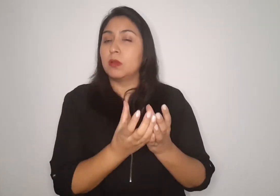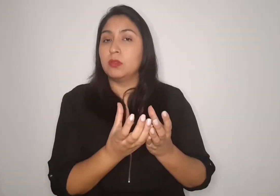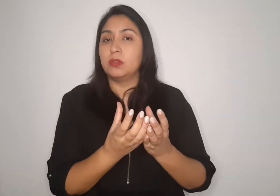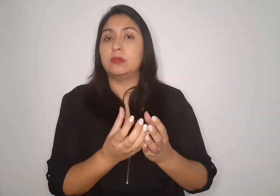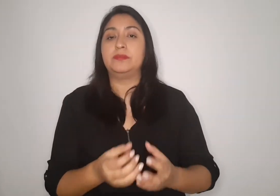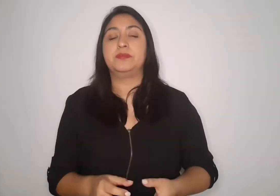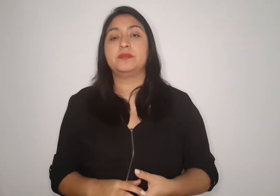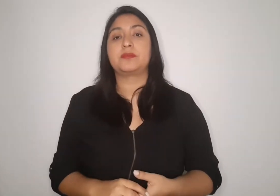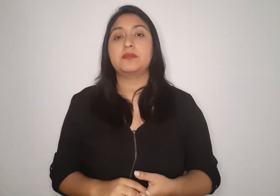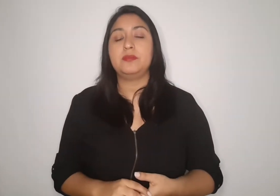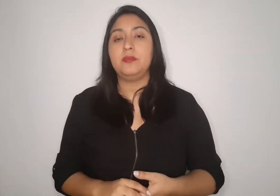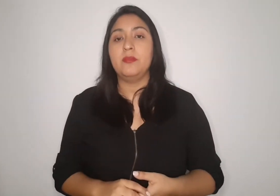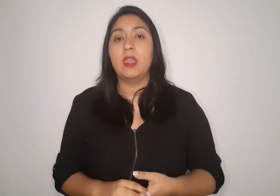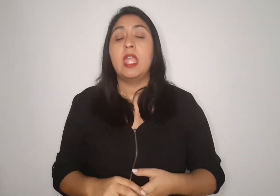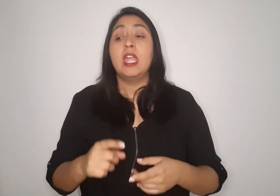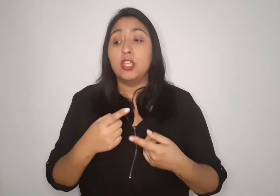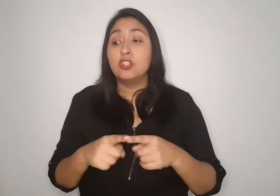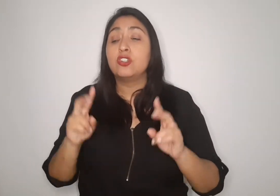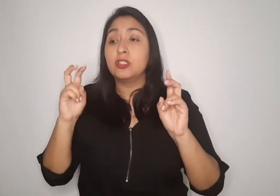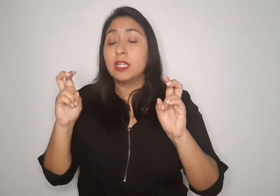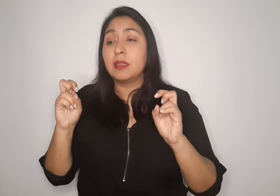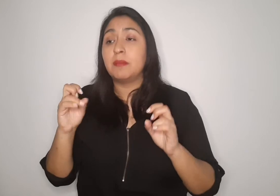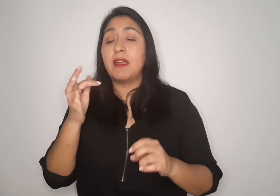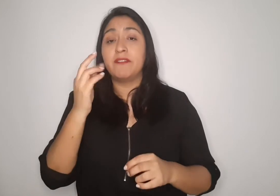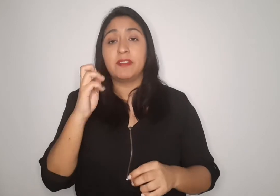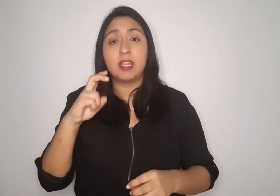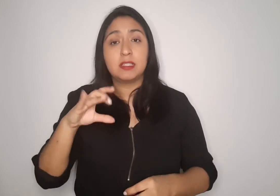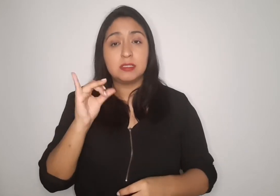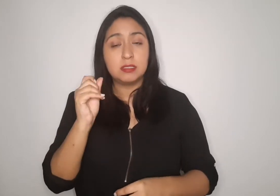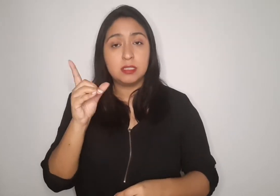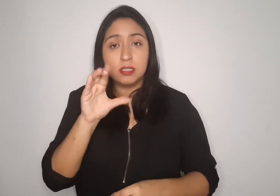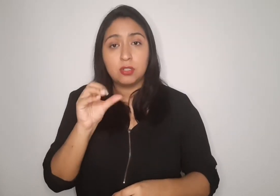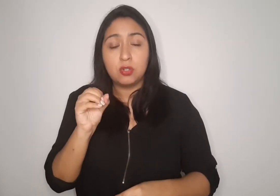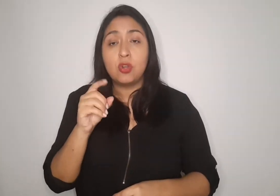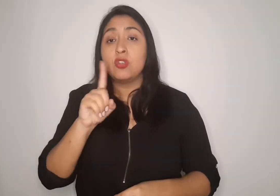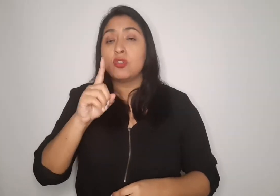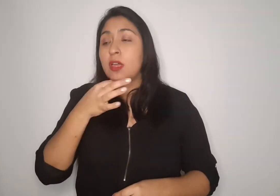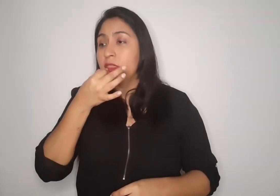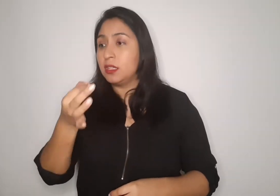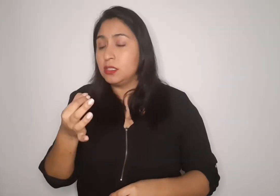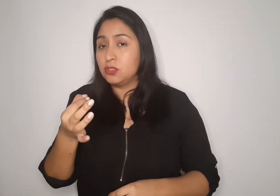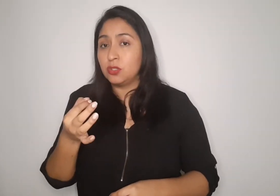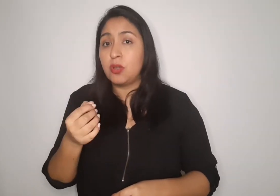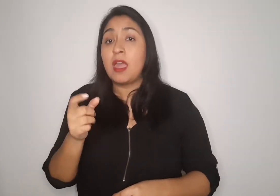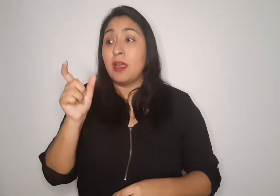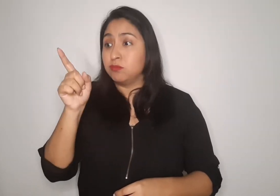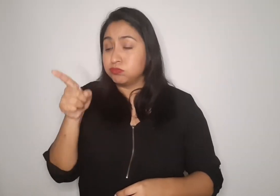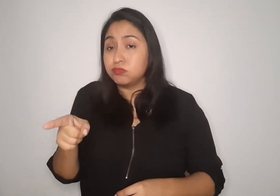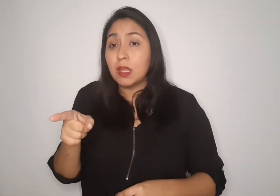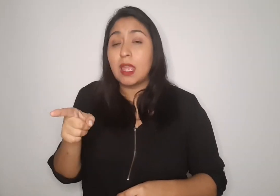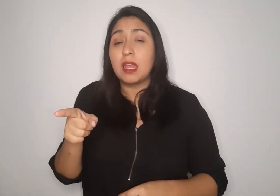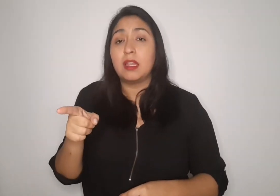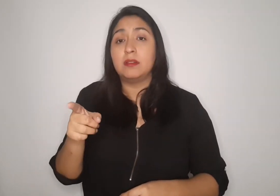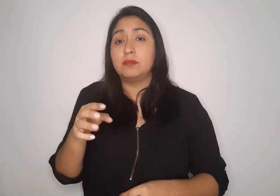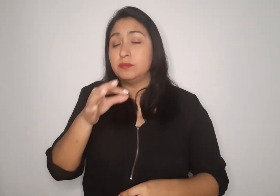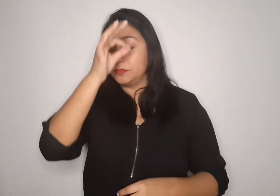ha dicho, que es que además él es artista, es un artista visual, ¿ya? Entonces